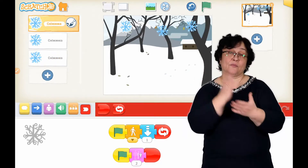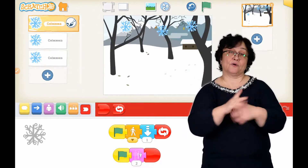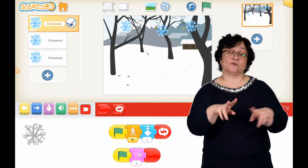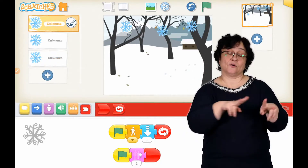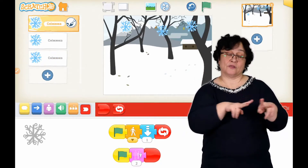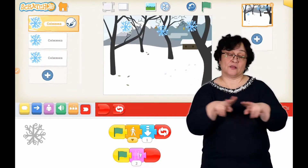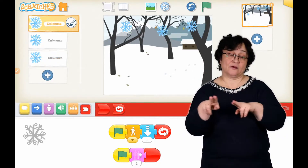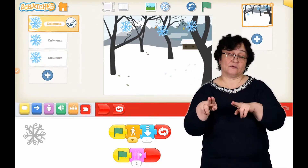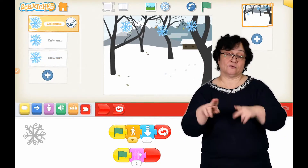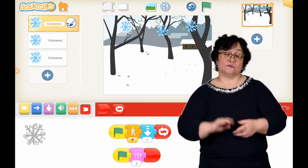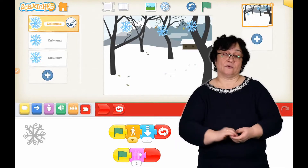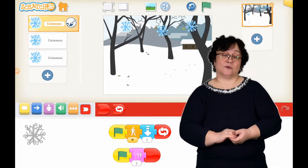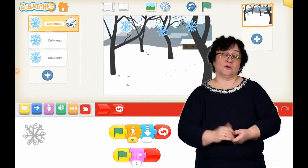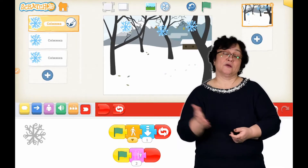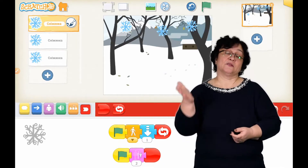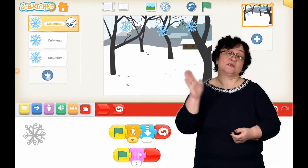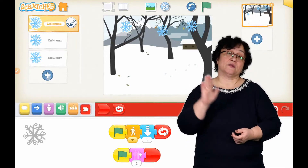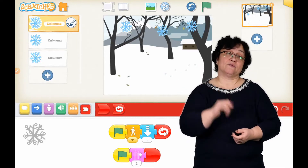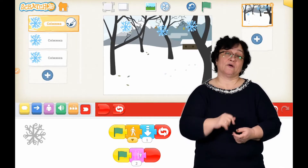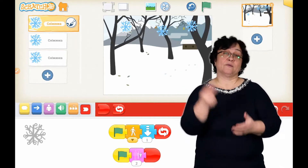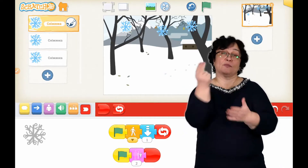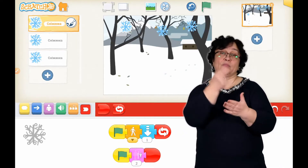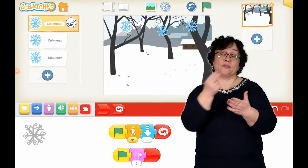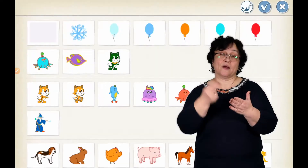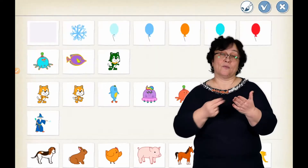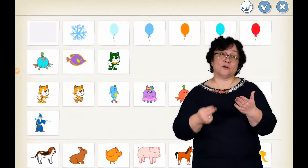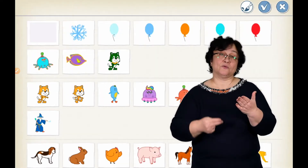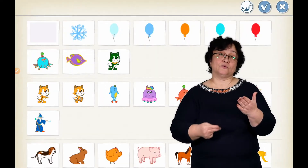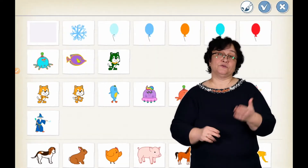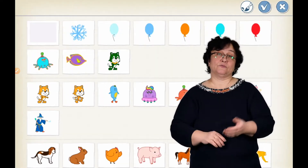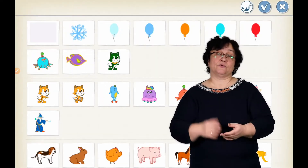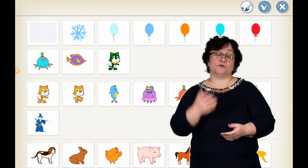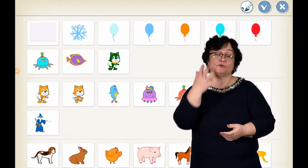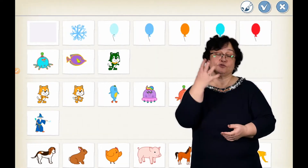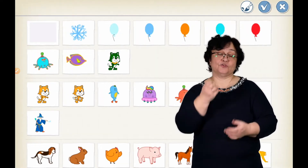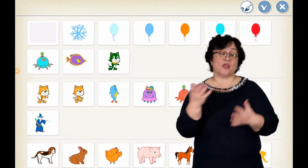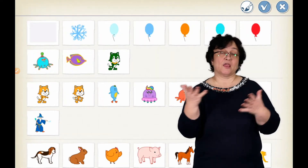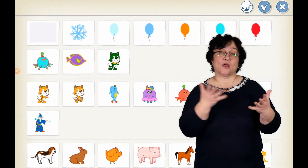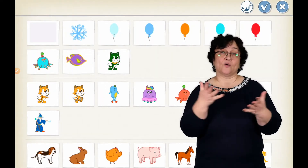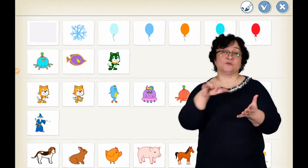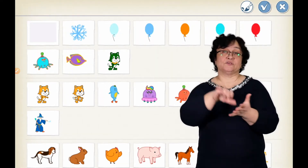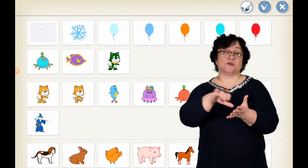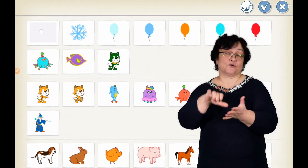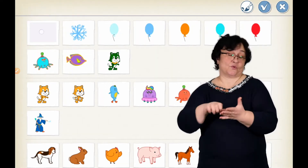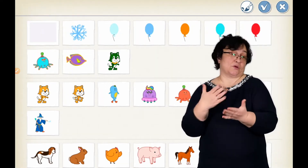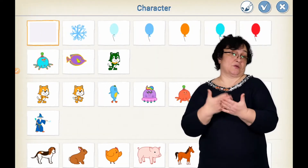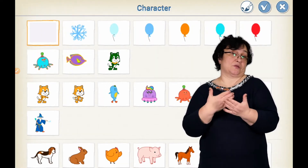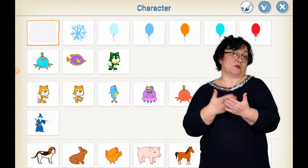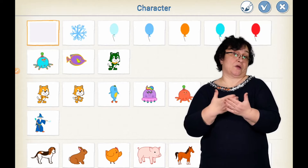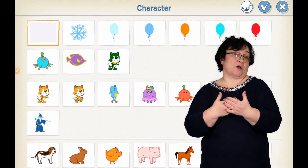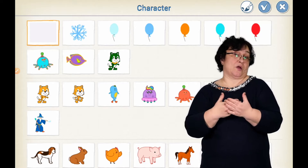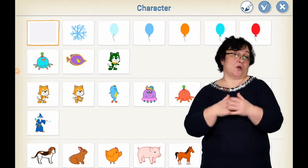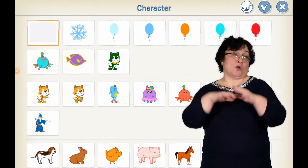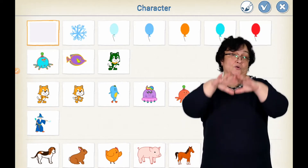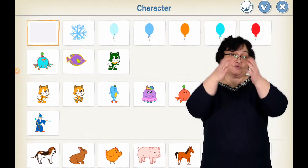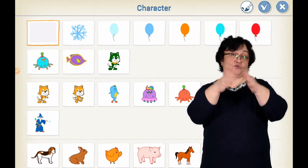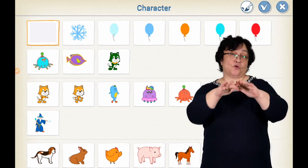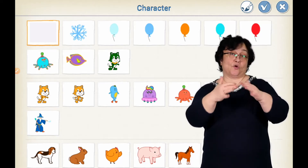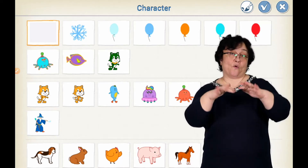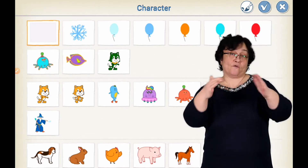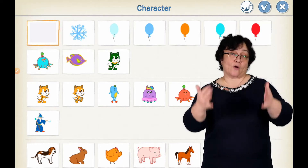мають однаковий код. Давай тепер намалюємо ще якогось героя, наприклад,